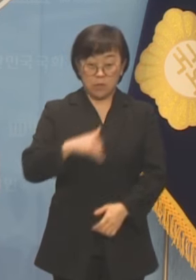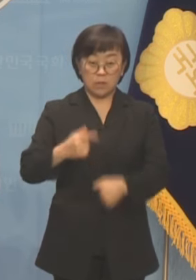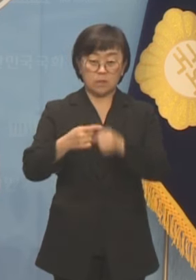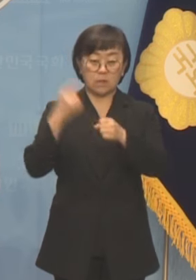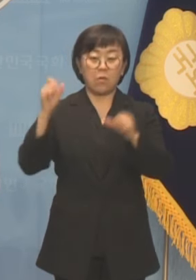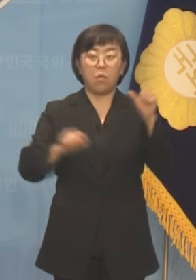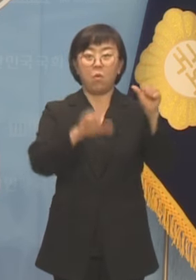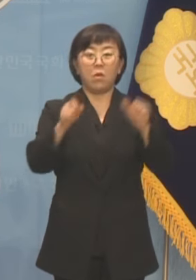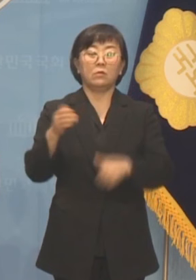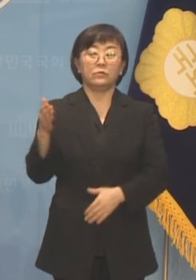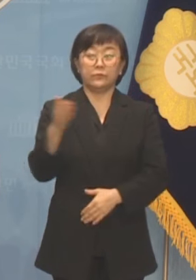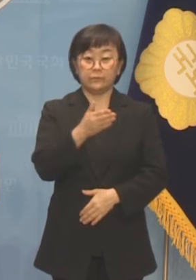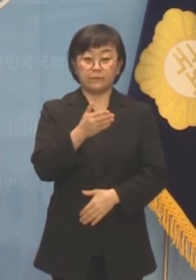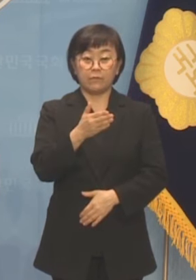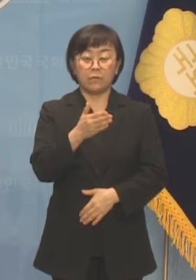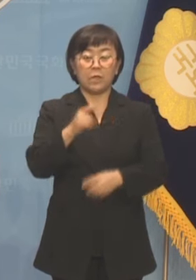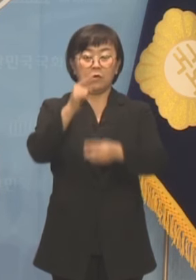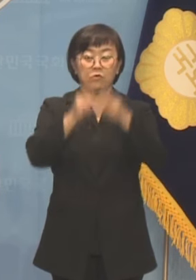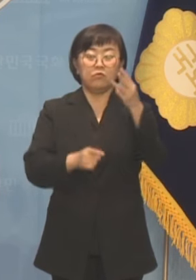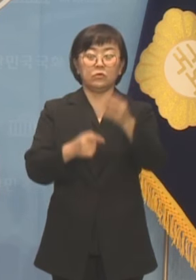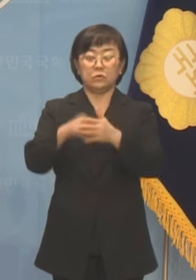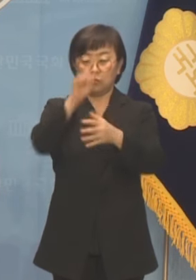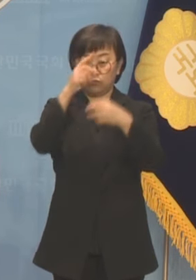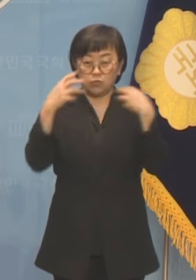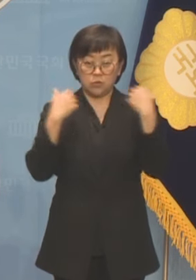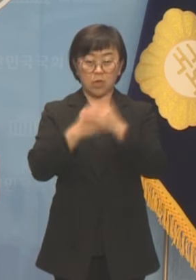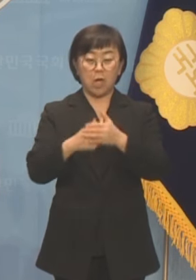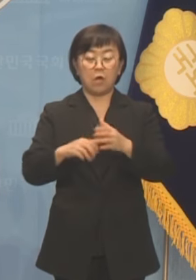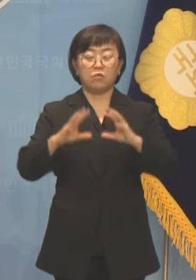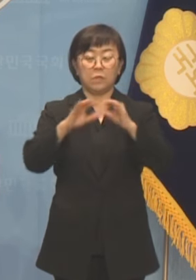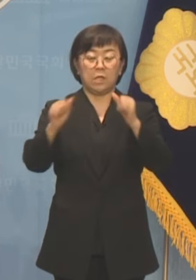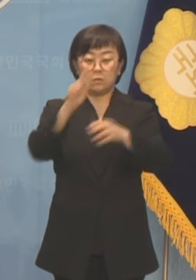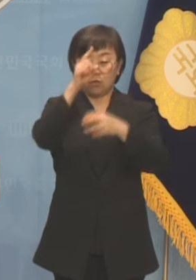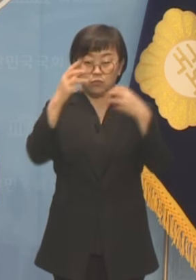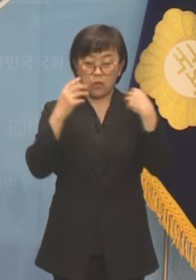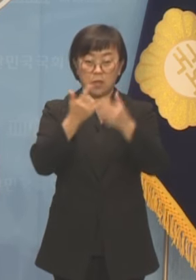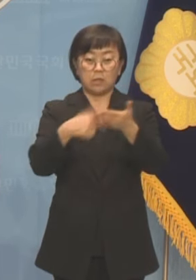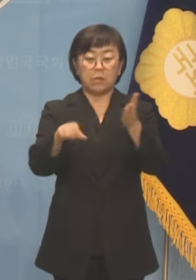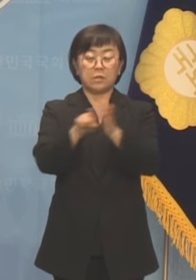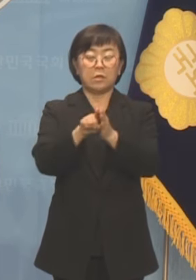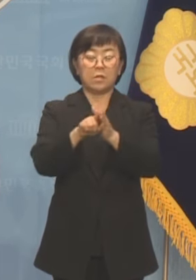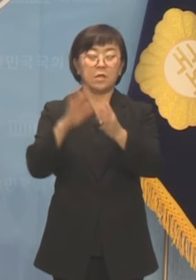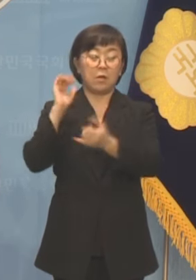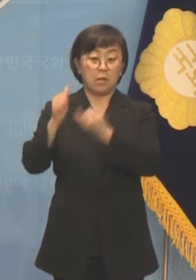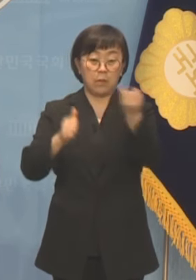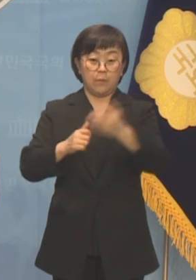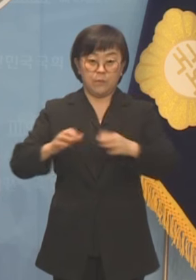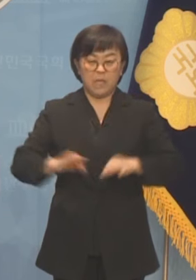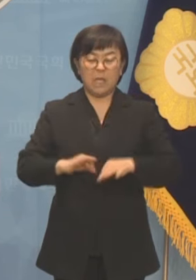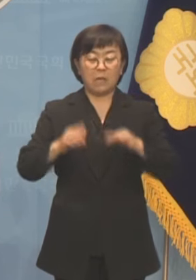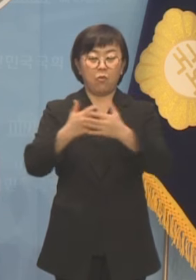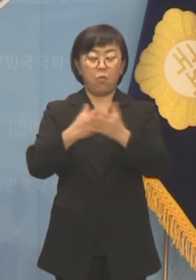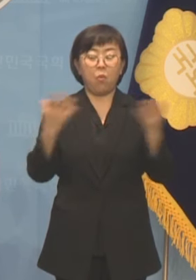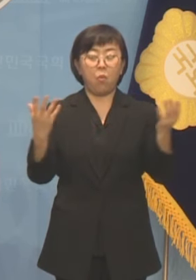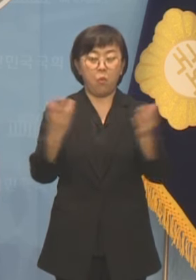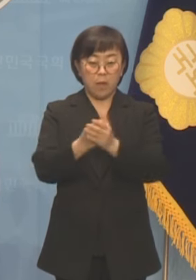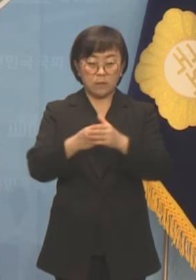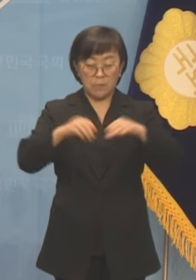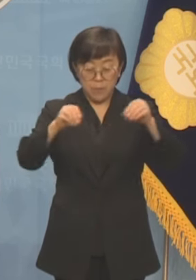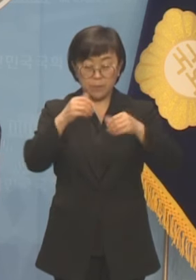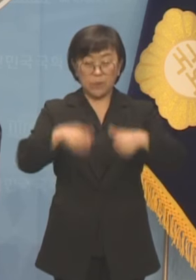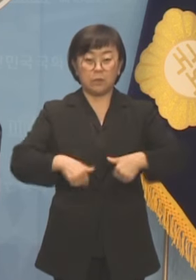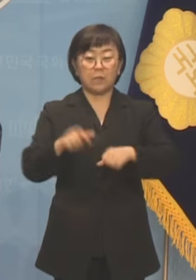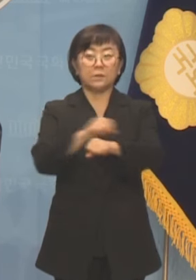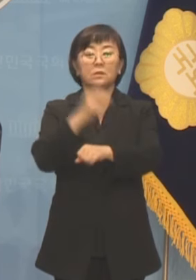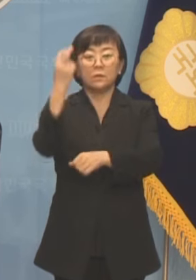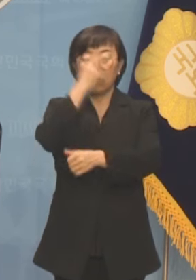작년 5월 달부터 윤성 권이 제대로된 국민의 정부가 되려면 여사 관련 온갖 비리를 털어야 되는데 털고 와야 된다 그러면